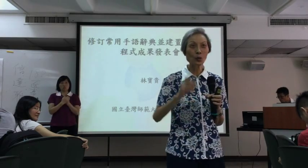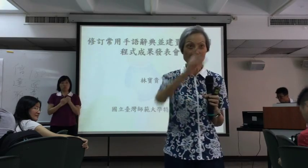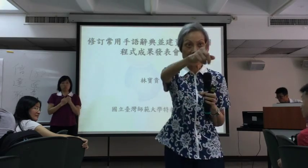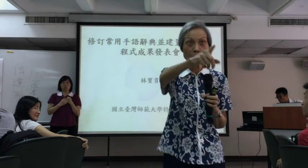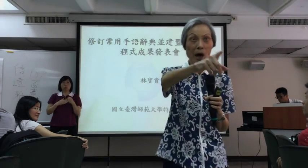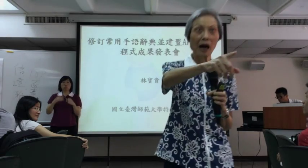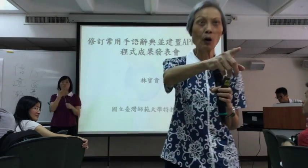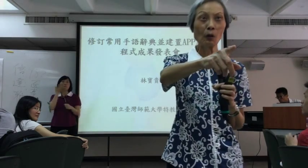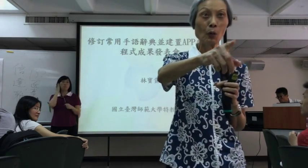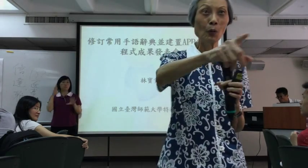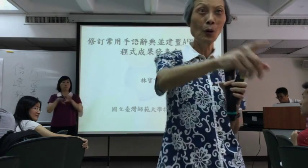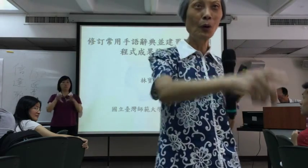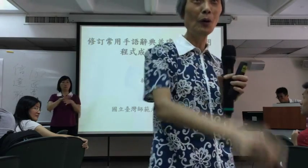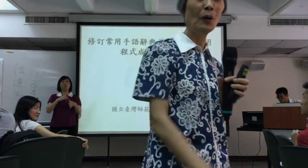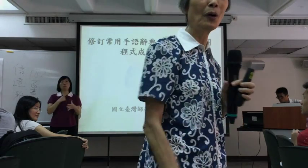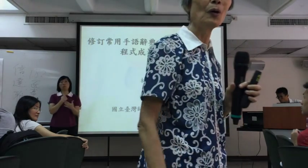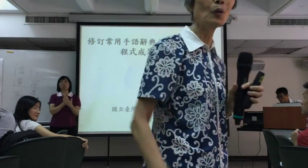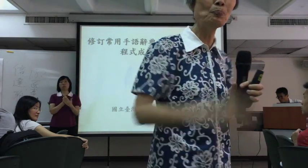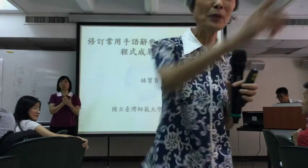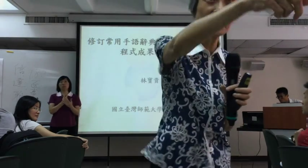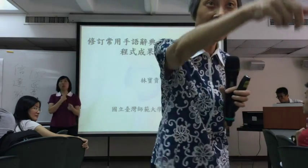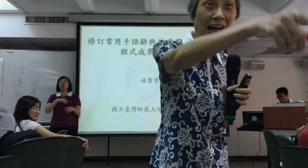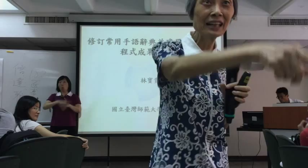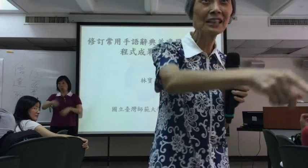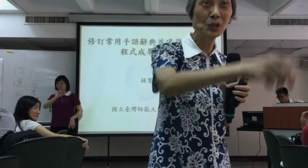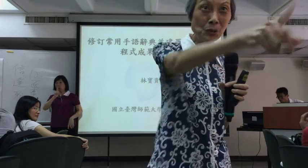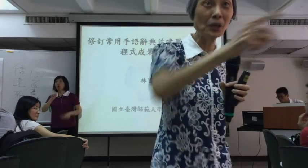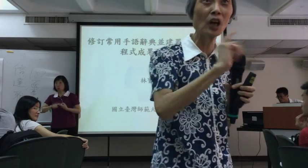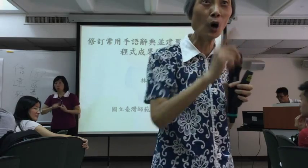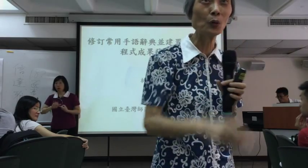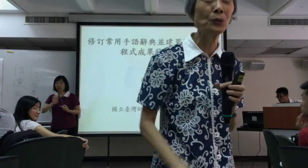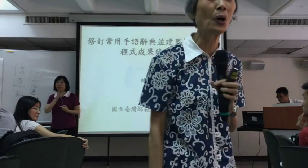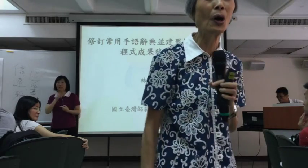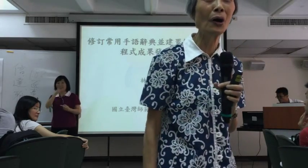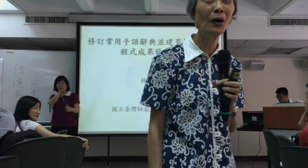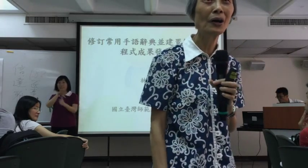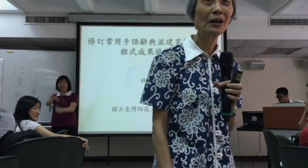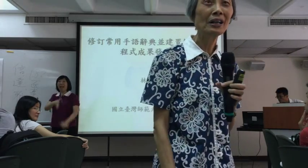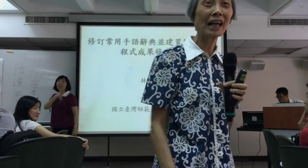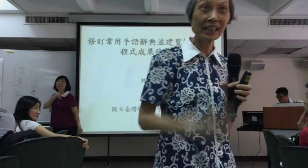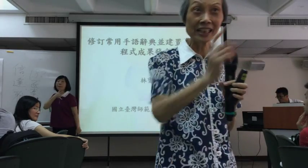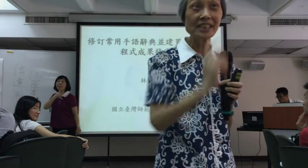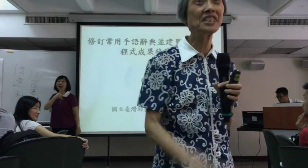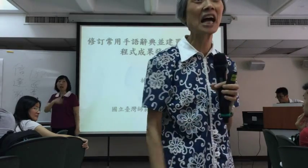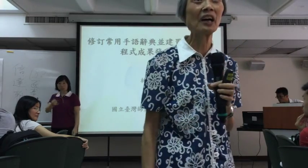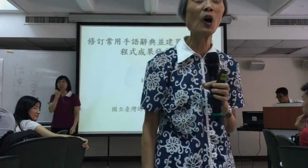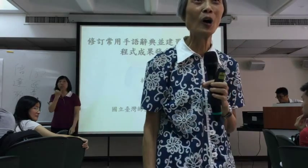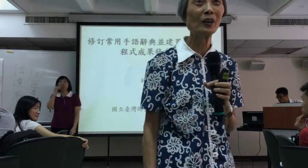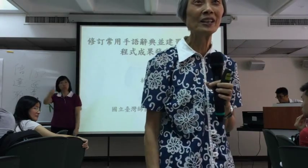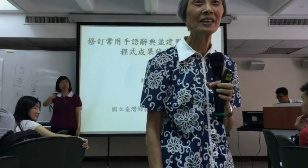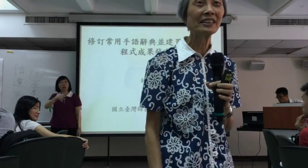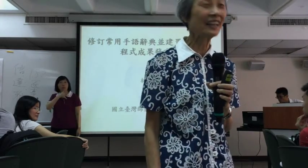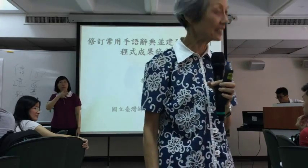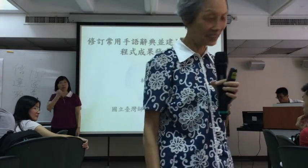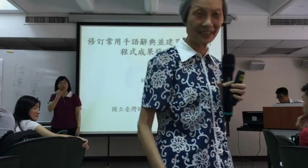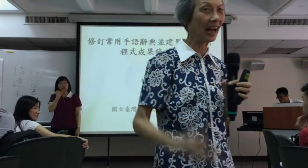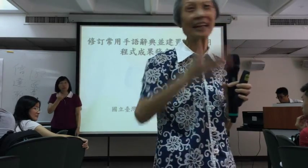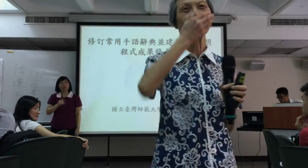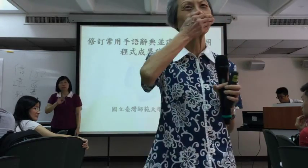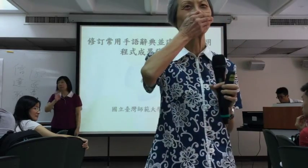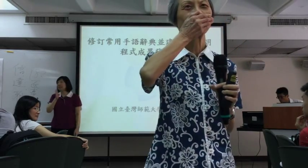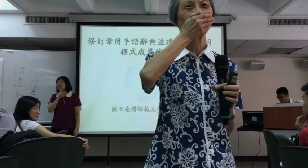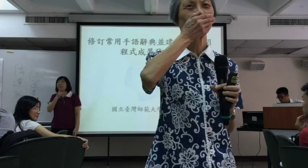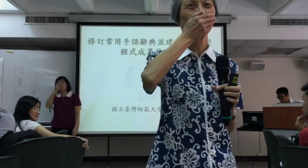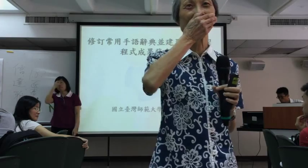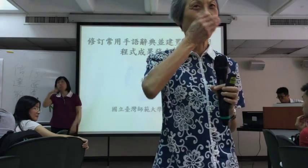然会讲话哦。我逼他学口语哦，他可以讲哦，但是他